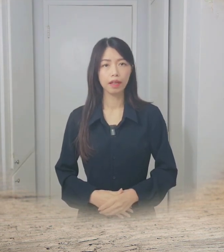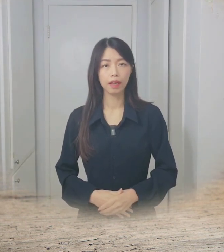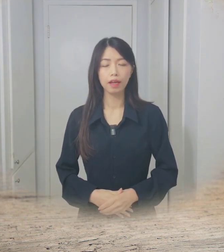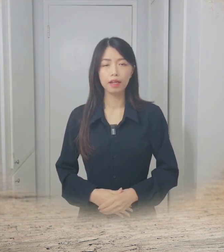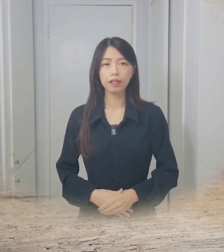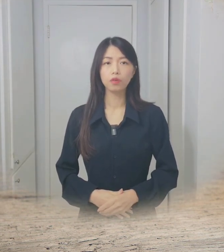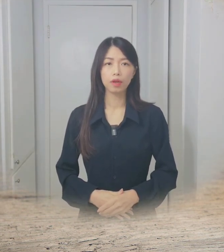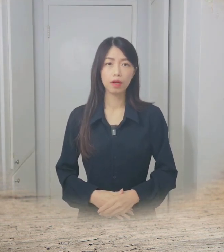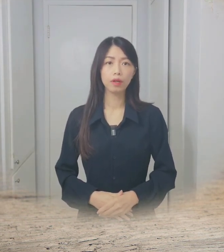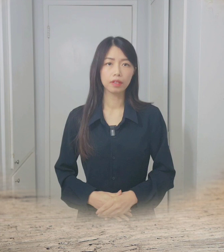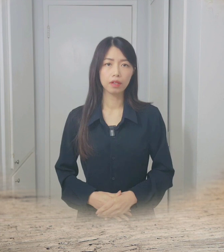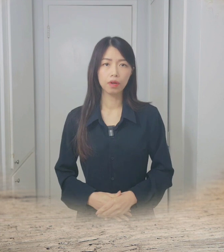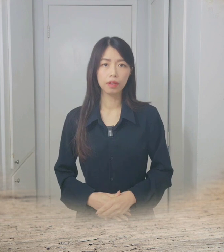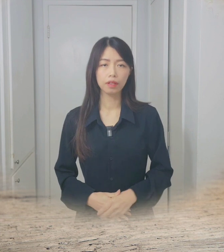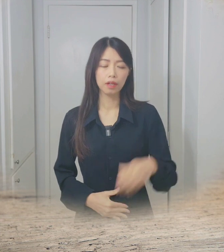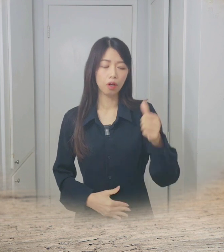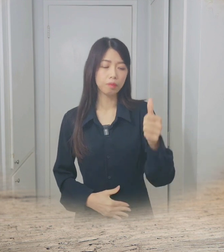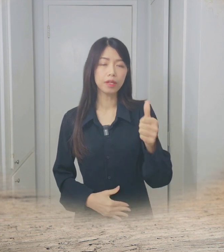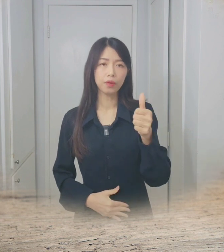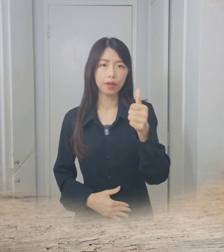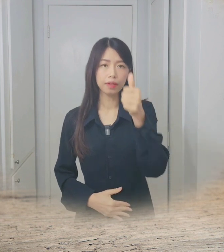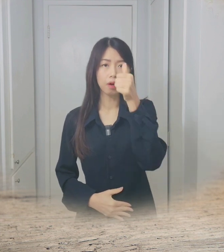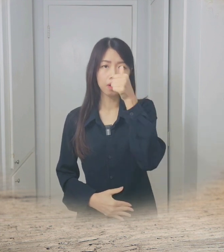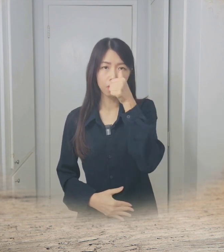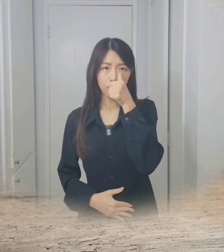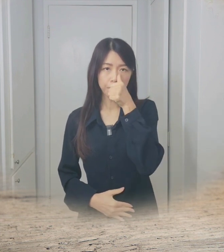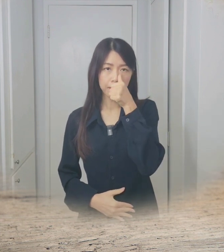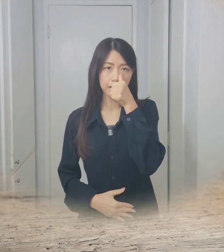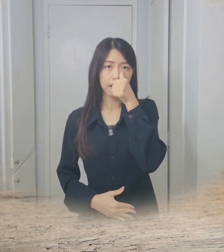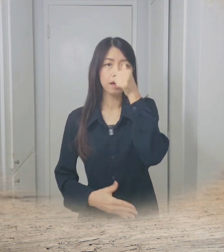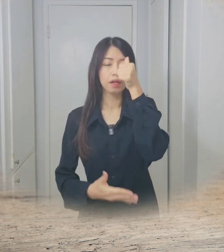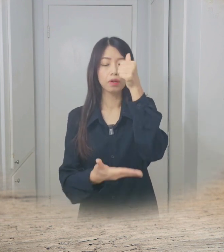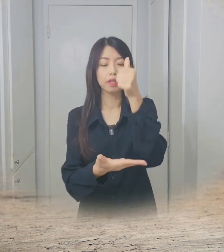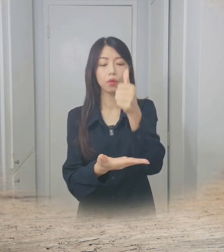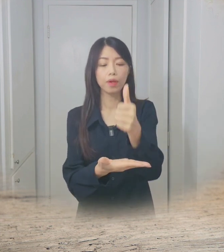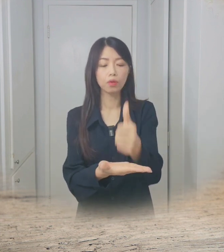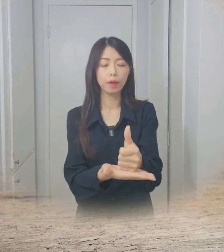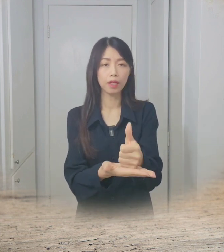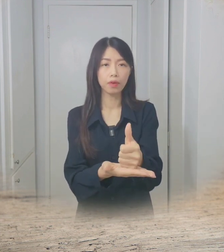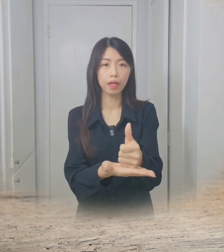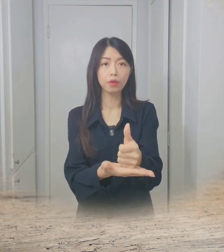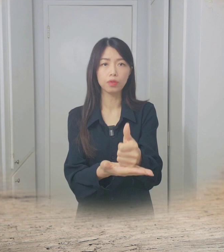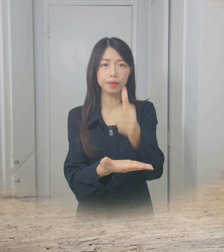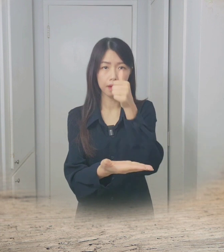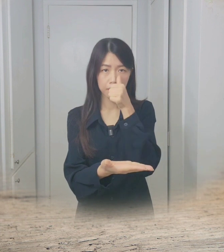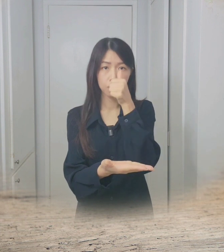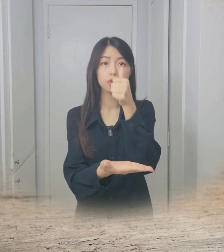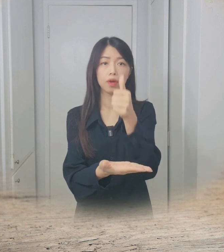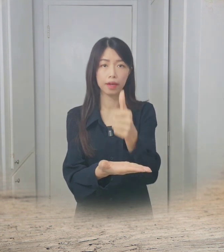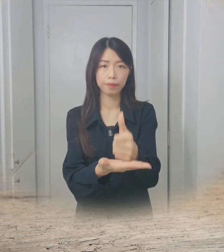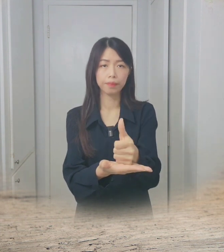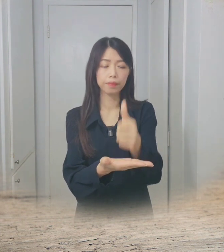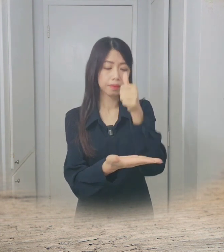회개하네 일단 죄앞에 한 뜻의 수어는 엄지를 이용해서 코앞에 댔다가 그대로 왼손 바닥에 내려놓으시면 돼요.